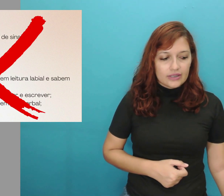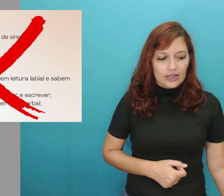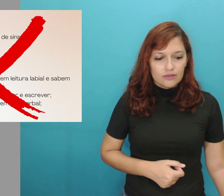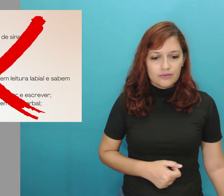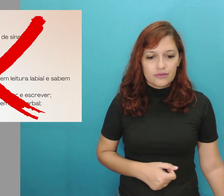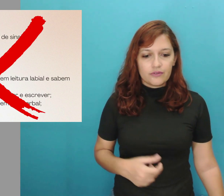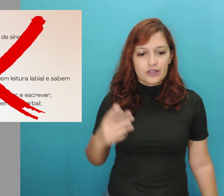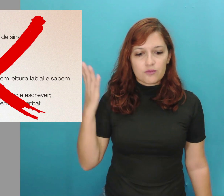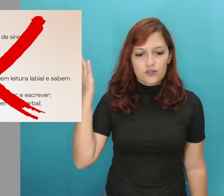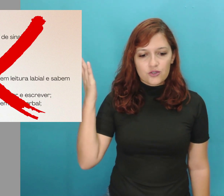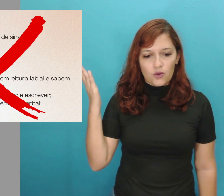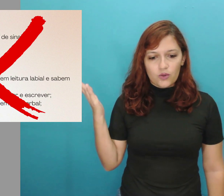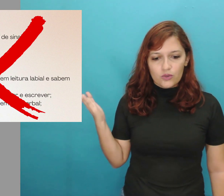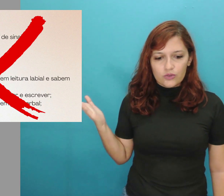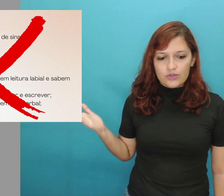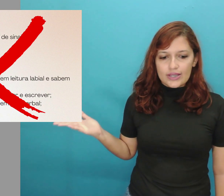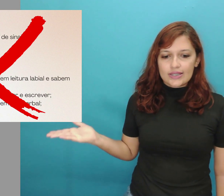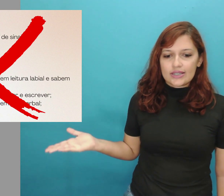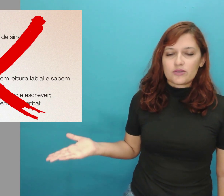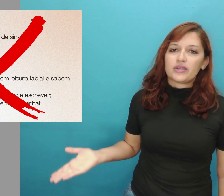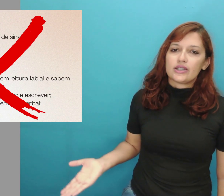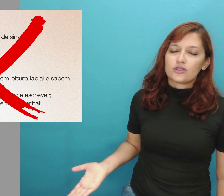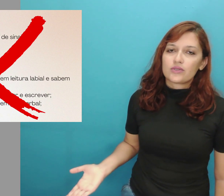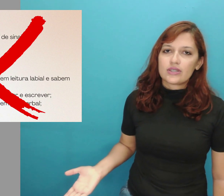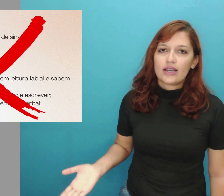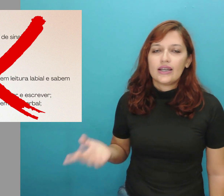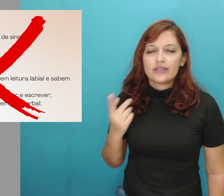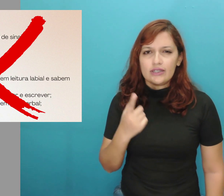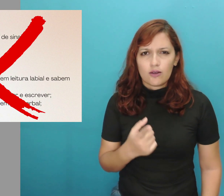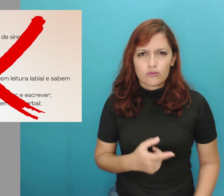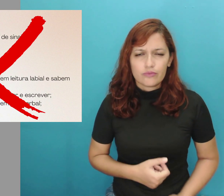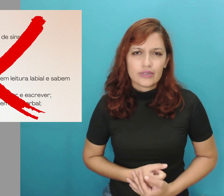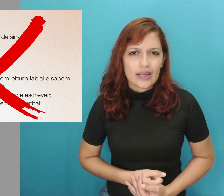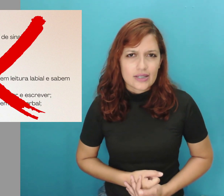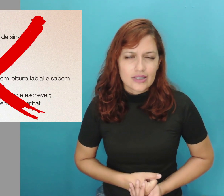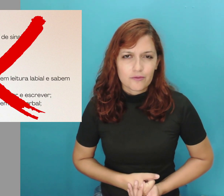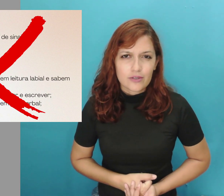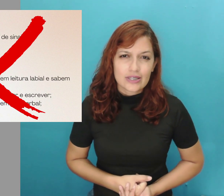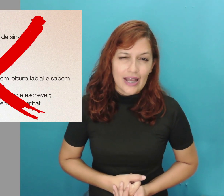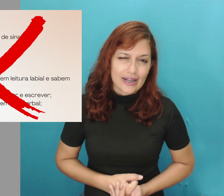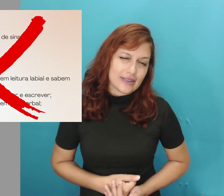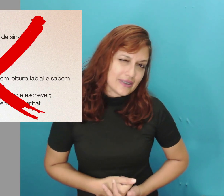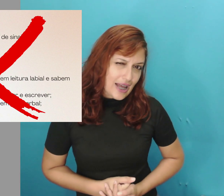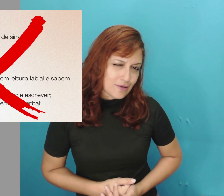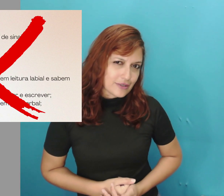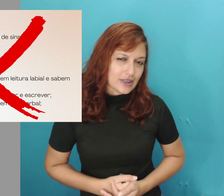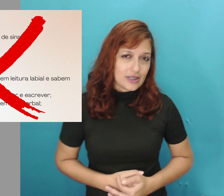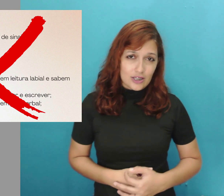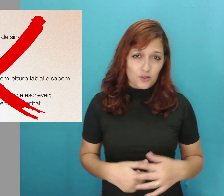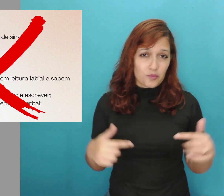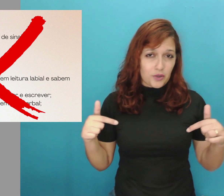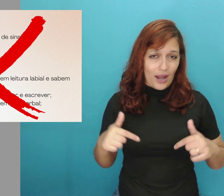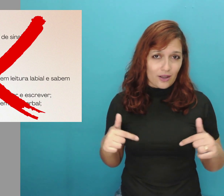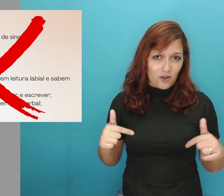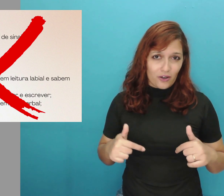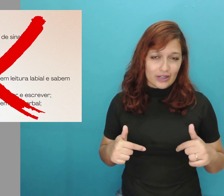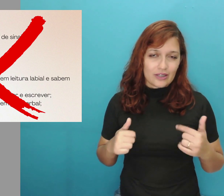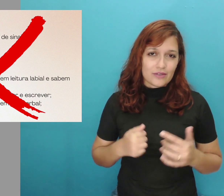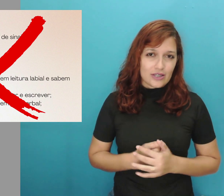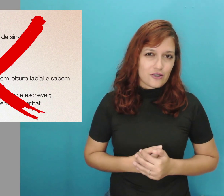Então, vimos todos esses mitos. Tinha algum deles que você acreditava e descobriu agora que você